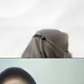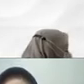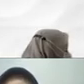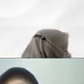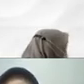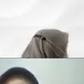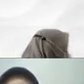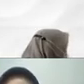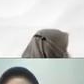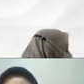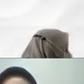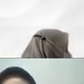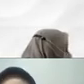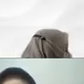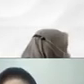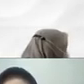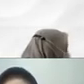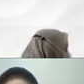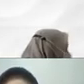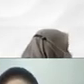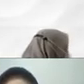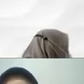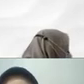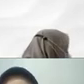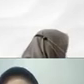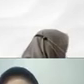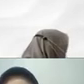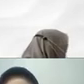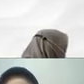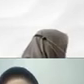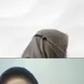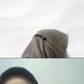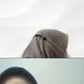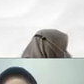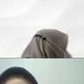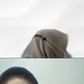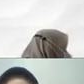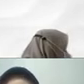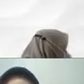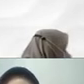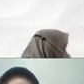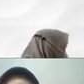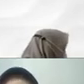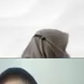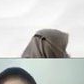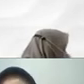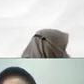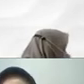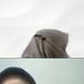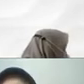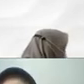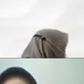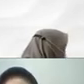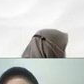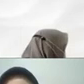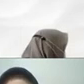sudah sebutkan Sebelum pandemi memang sudah ada beberapa permasalahan terkait dengan stunting